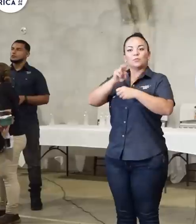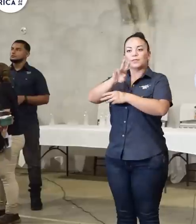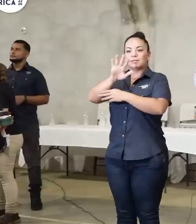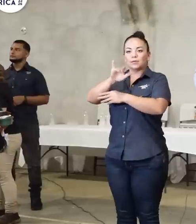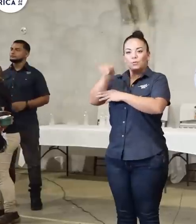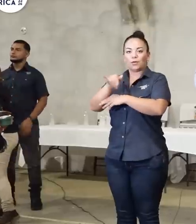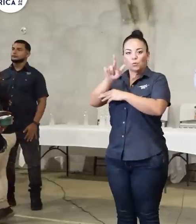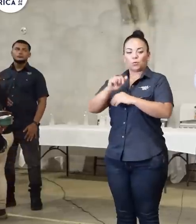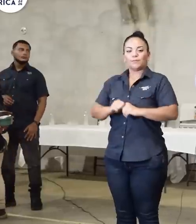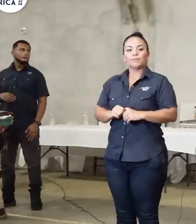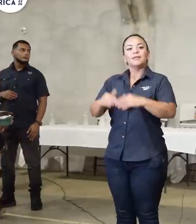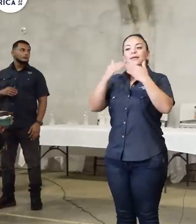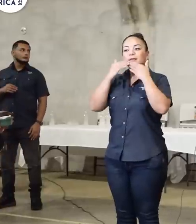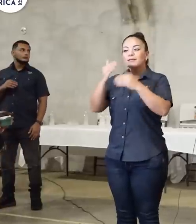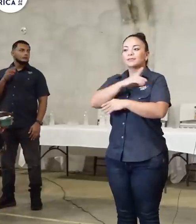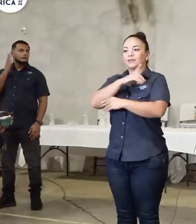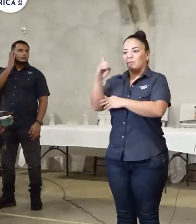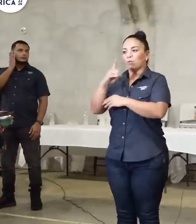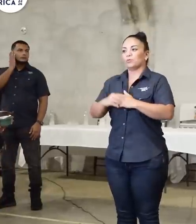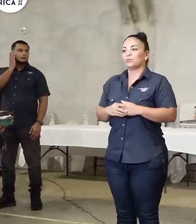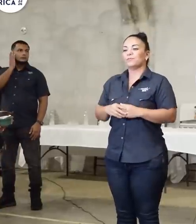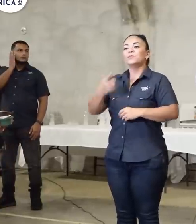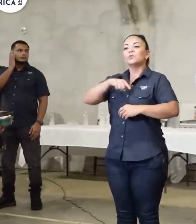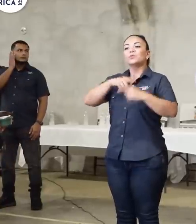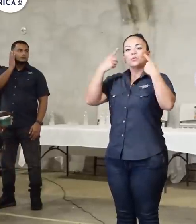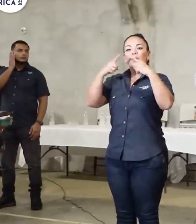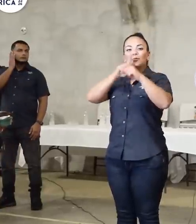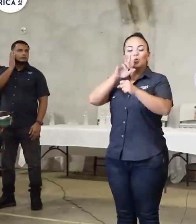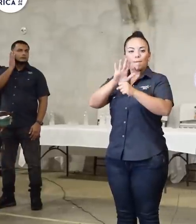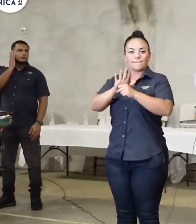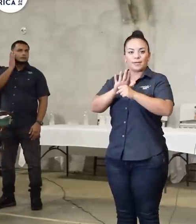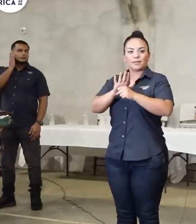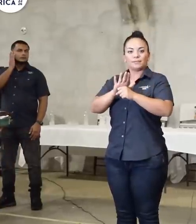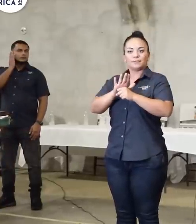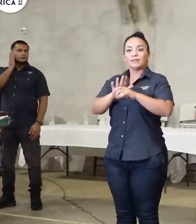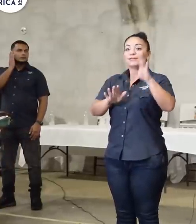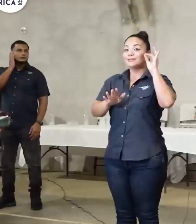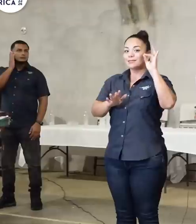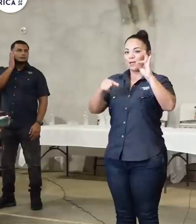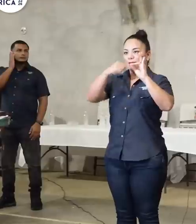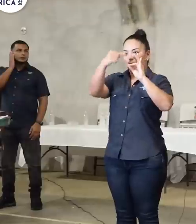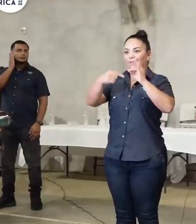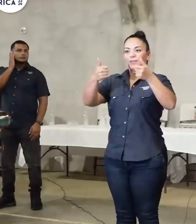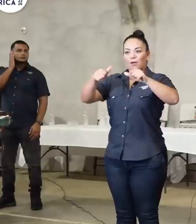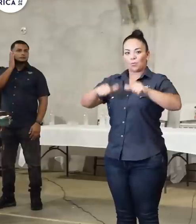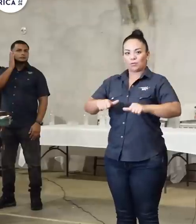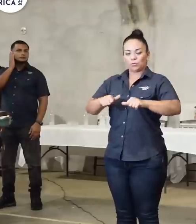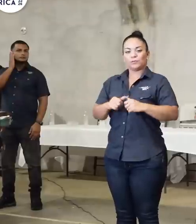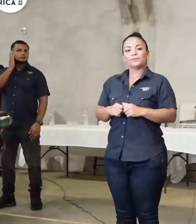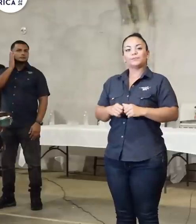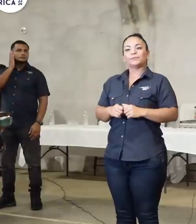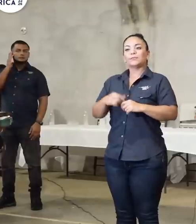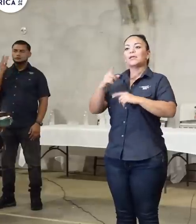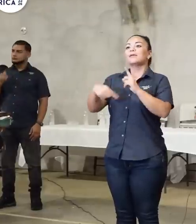julio. Gracias a Dios pudimos cumplir con los 7 e hicimos